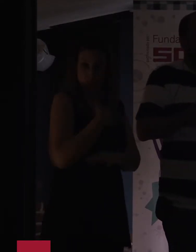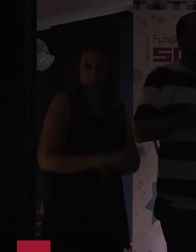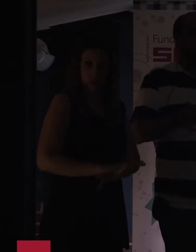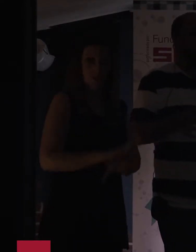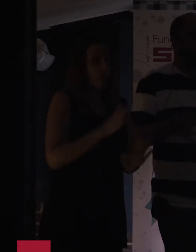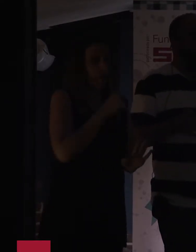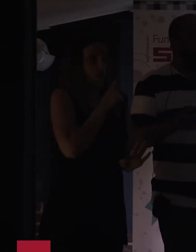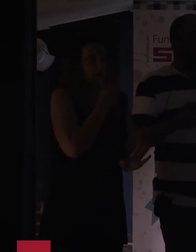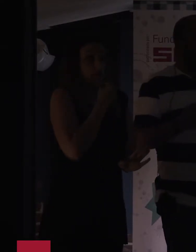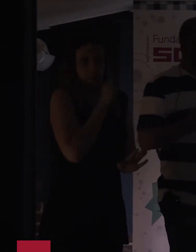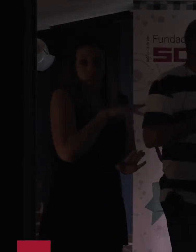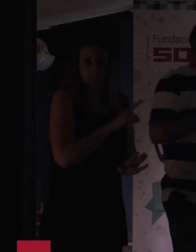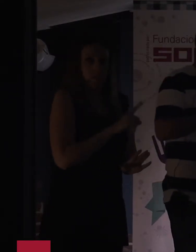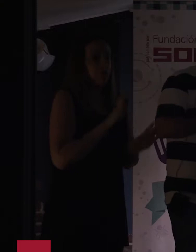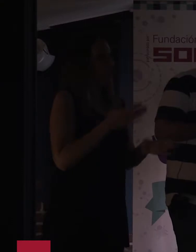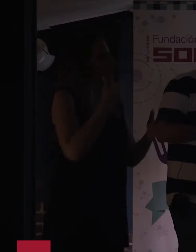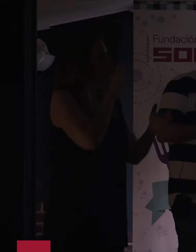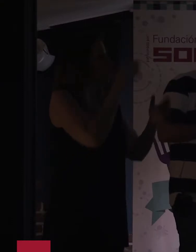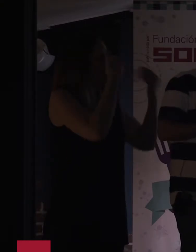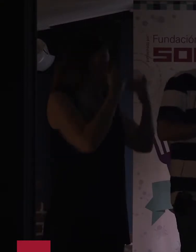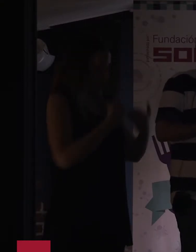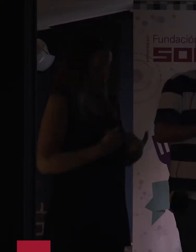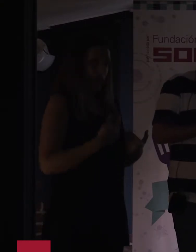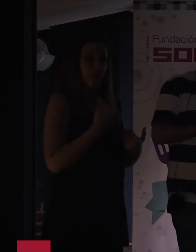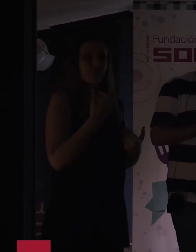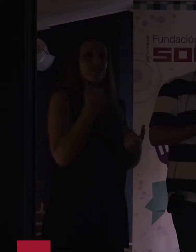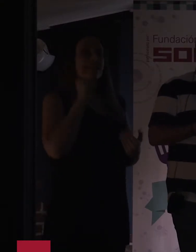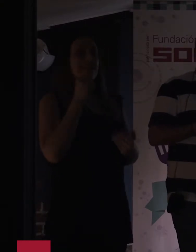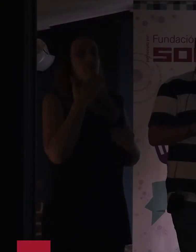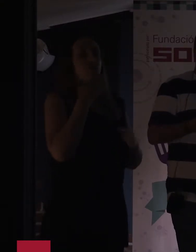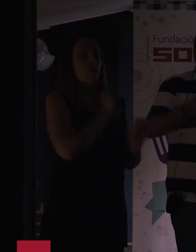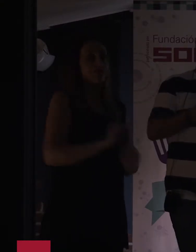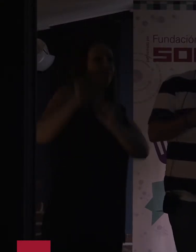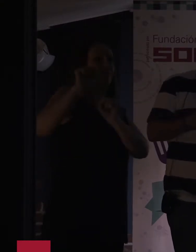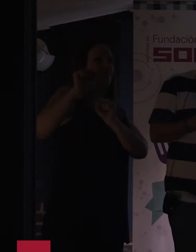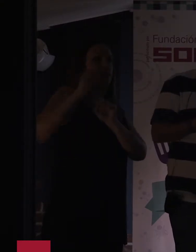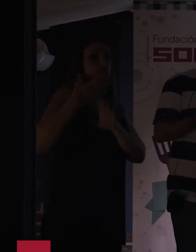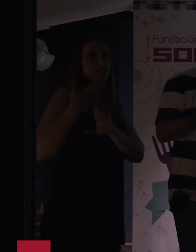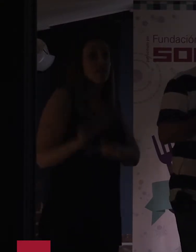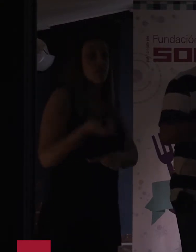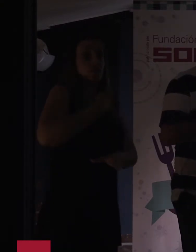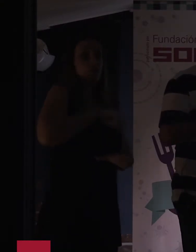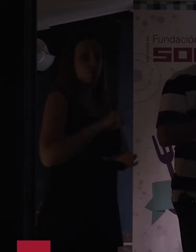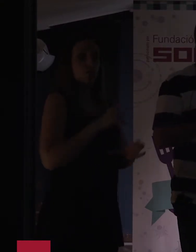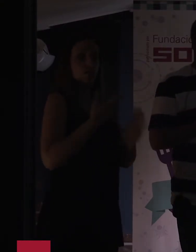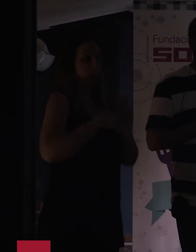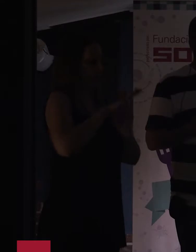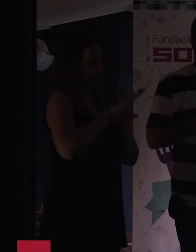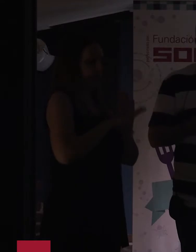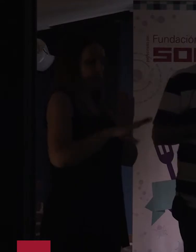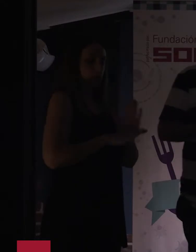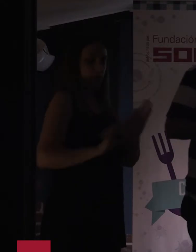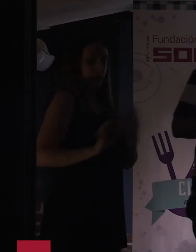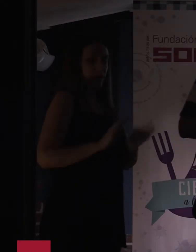más el sistema nervioso tiende a protegerse contra cualquier agente externo. Nosotros estamos programados para protegernos frente